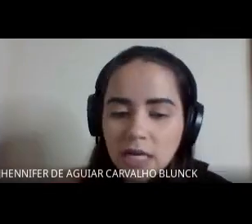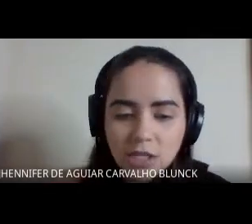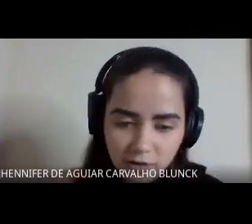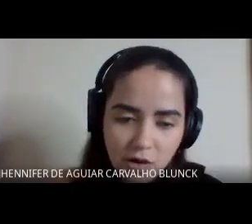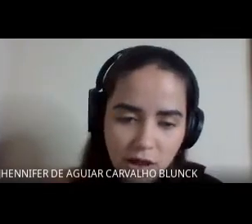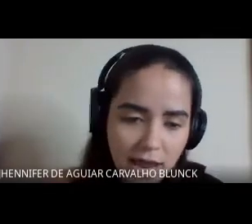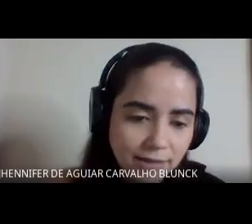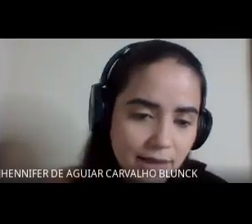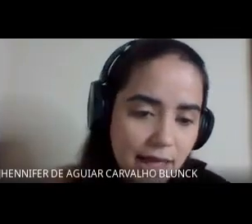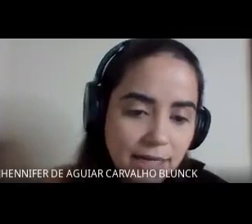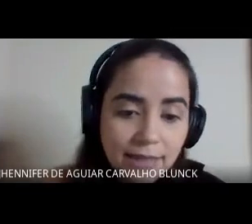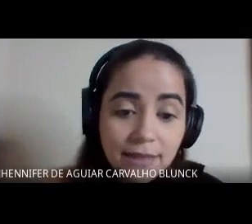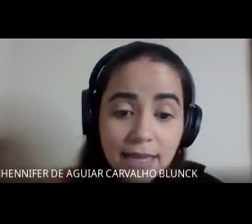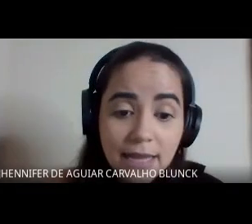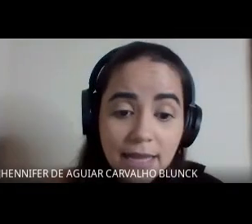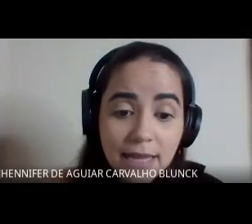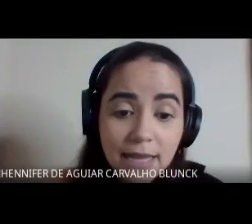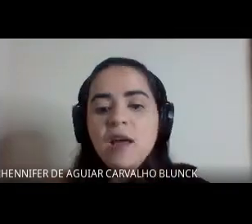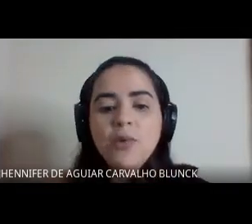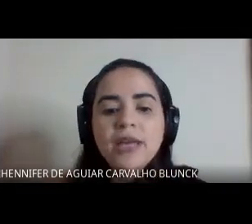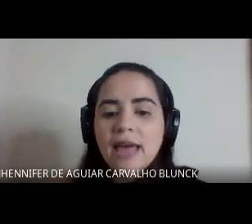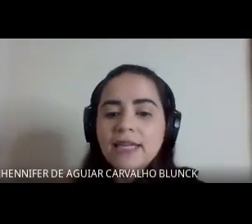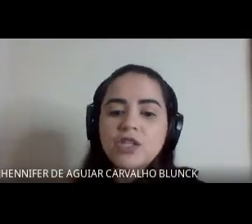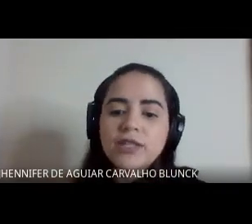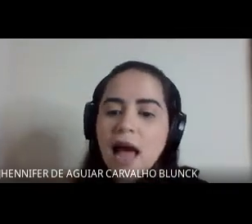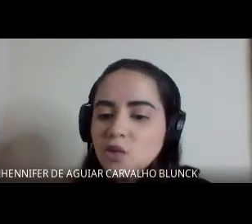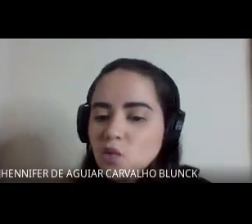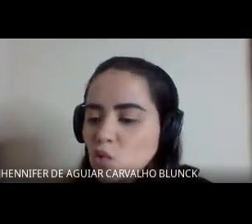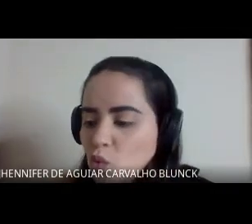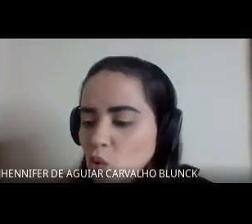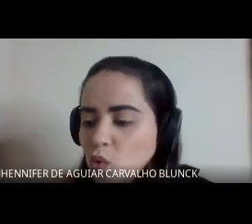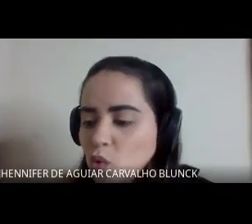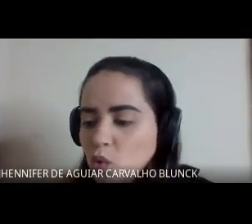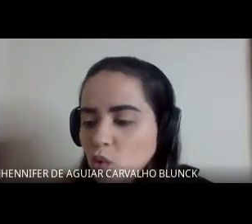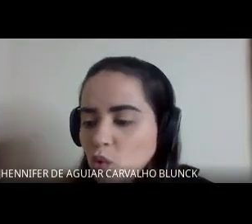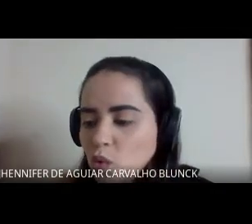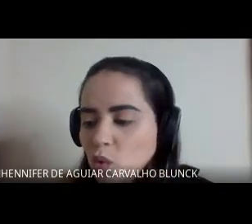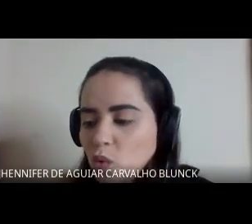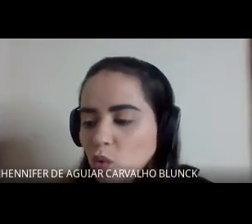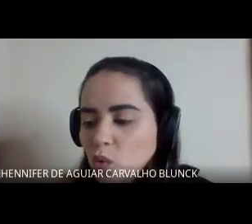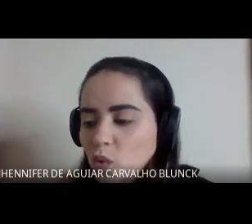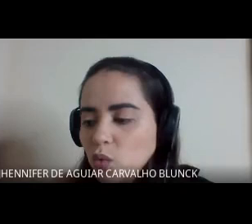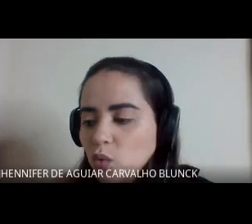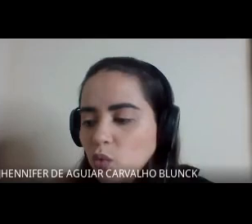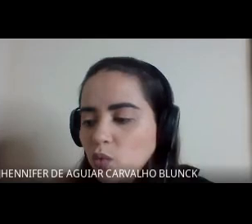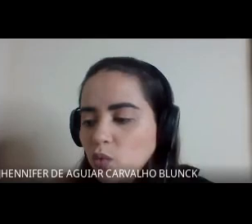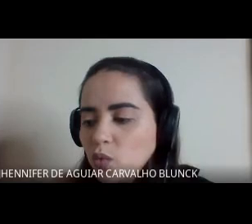alternativa correta é a letra D, porque a identidade do surdo